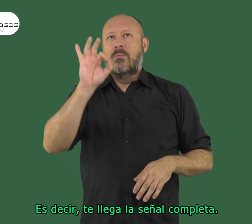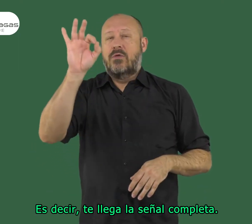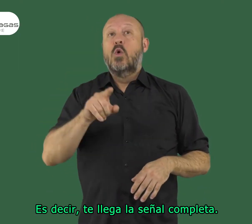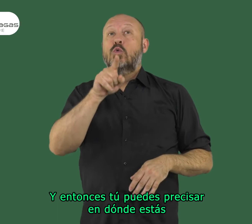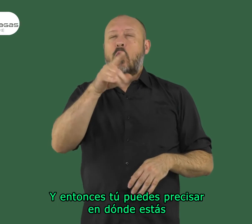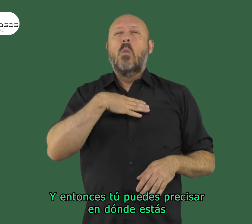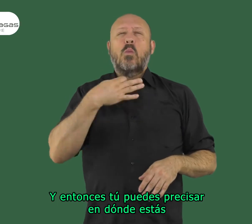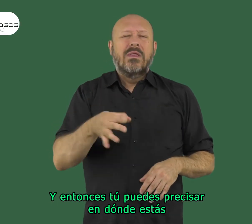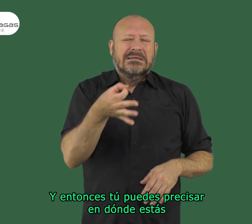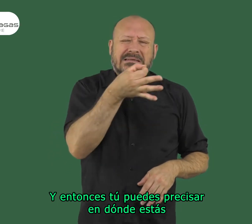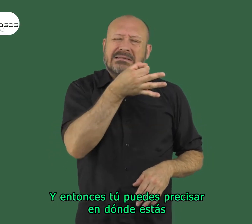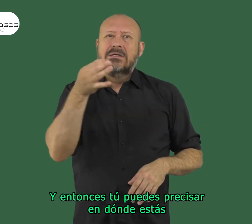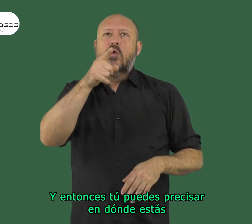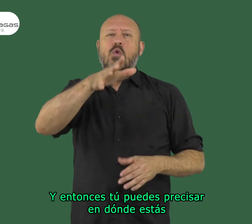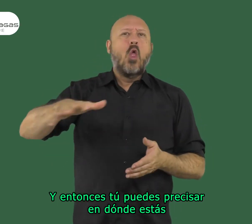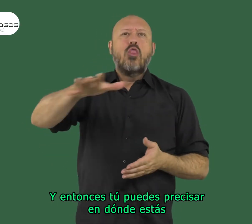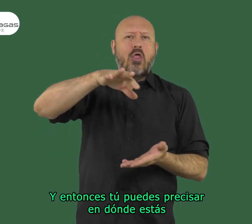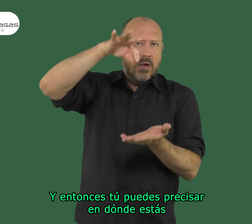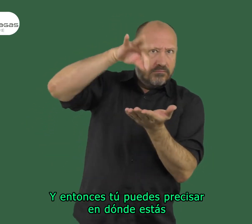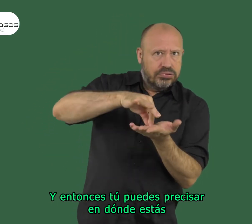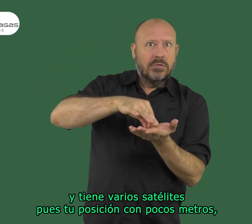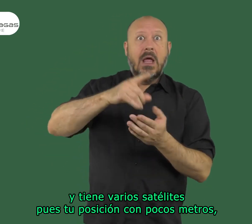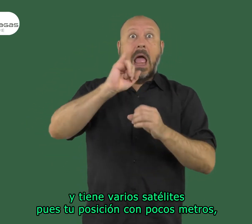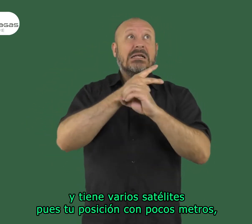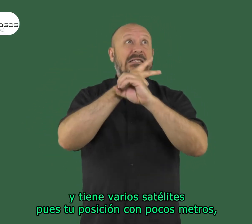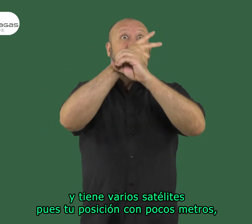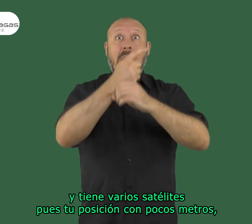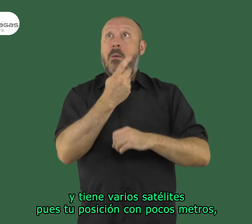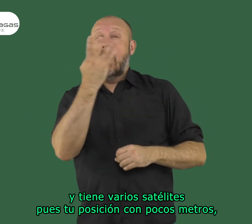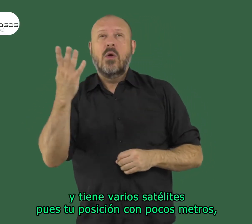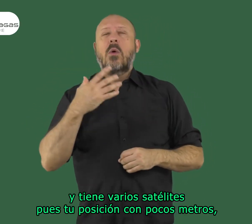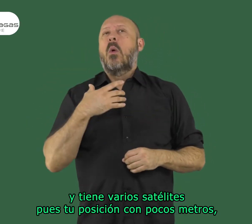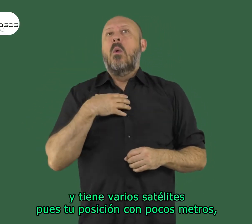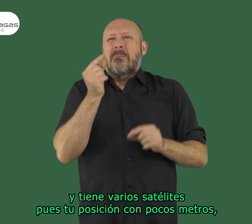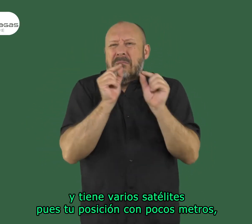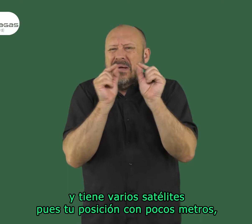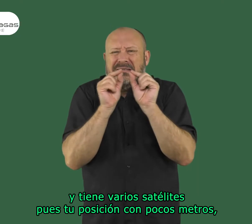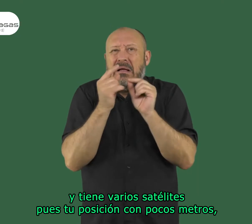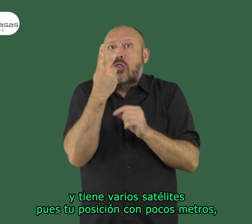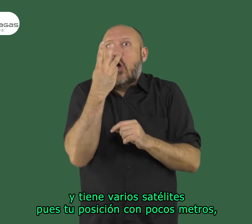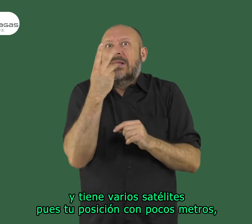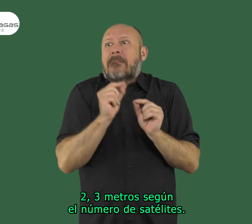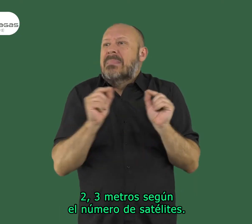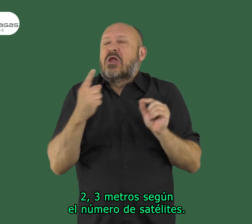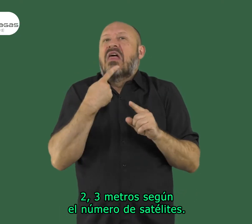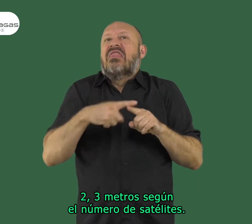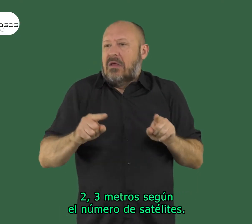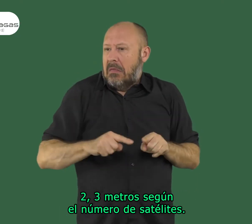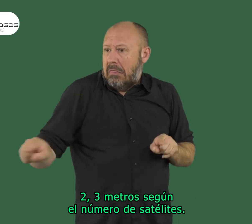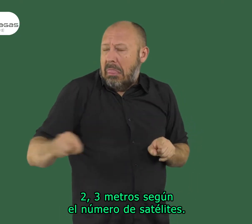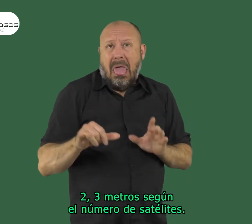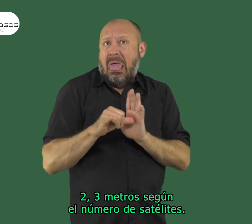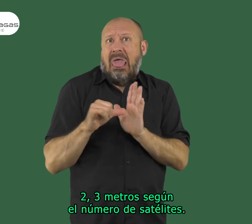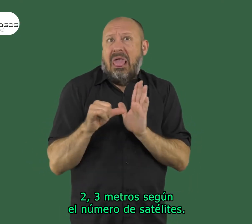señal completa y entonces tú puedes precisar en dónde estás. Si tienes varios satélites, pues tu posición con pocos metros, 2, 3